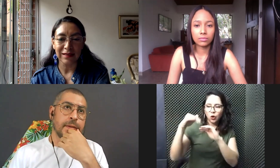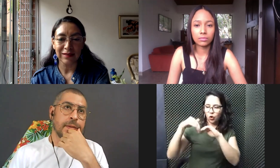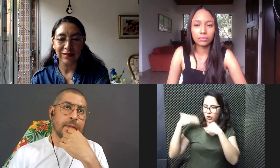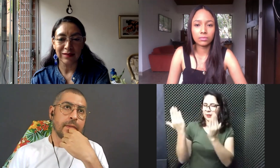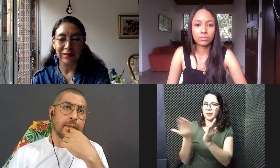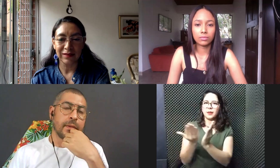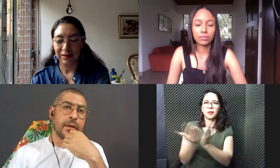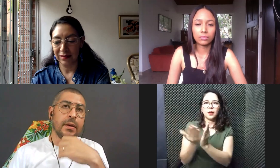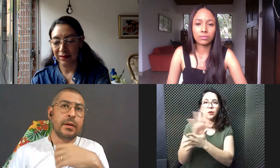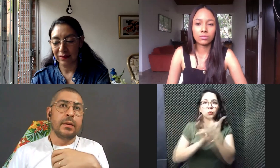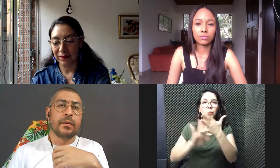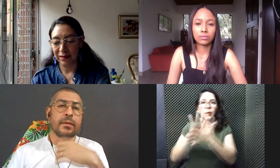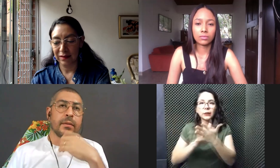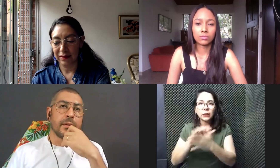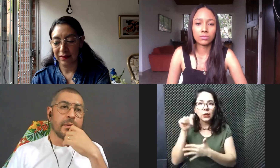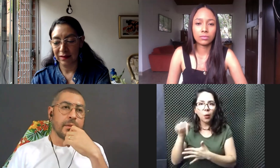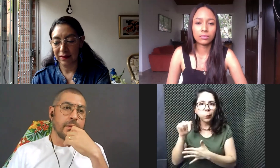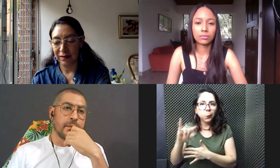señas?